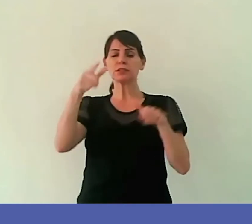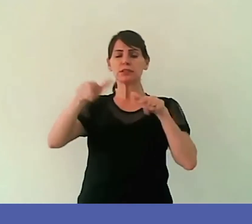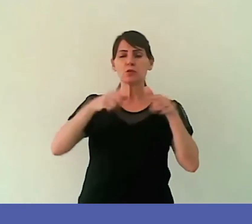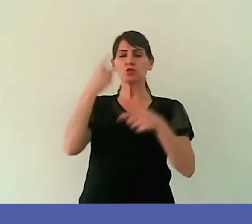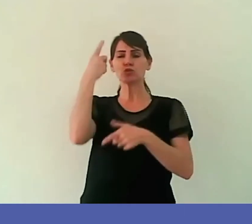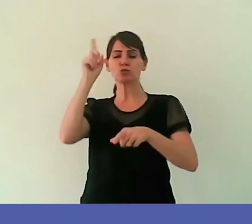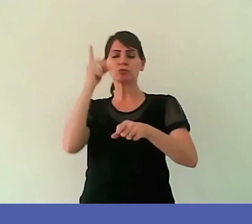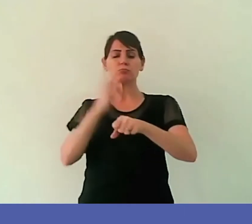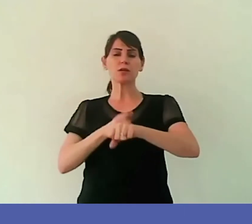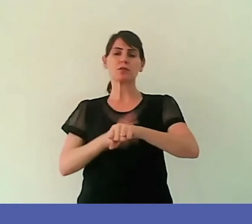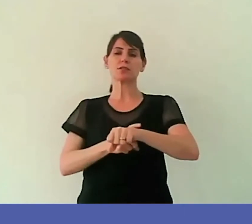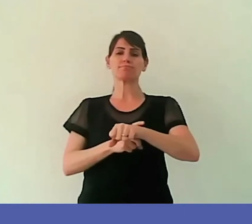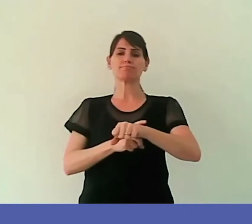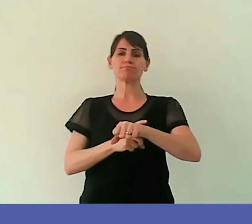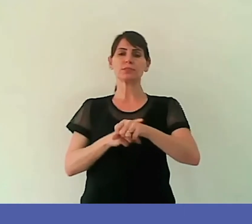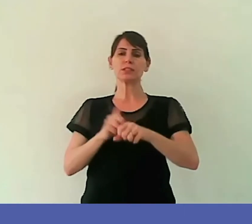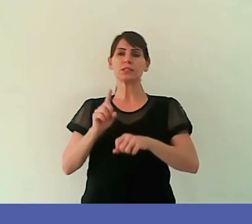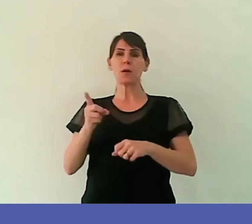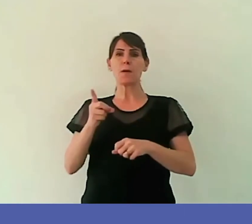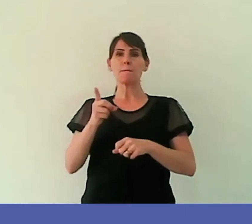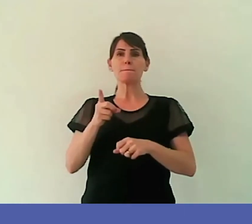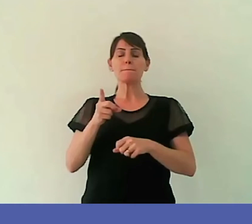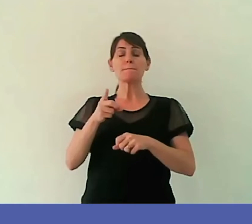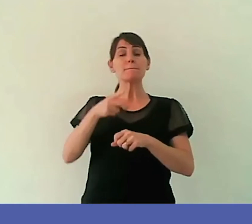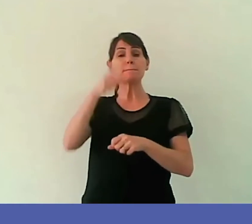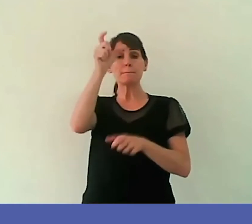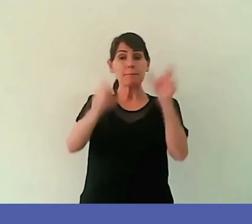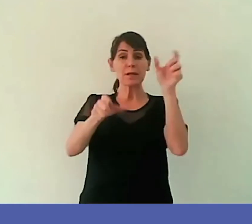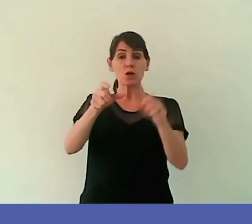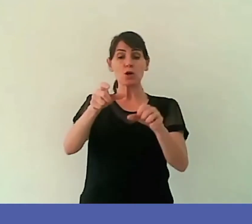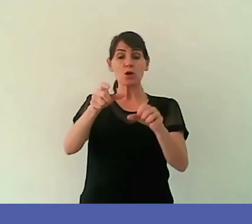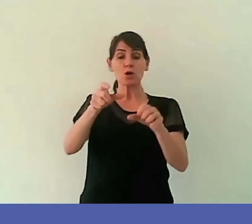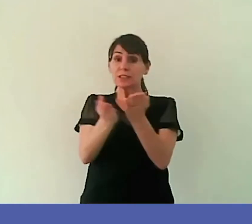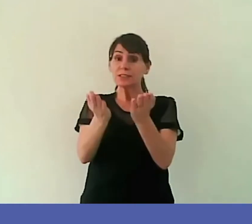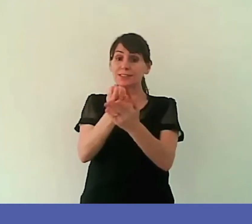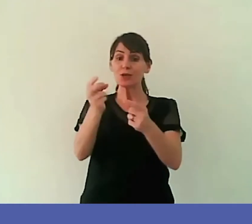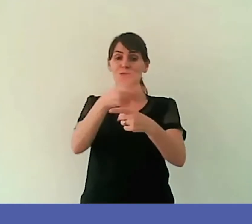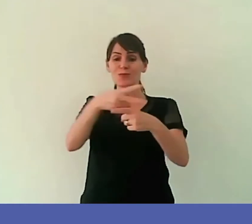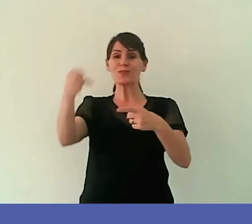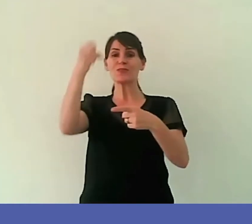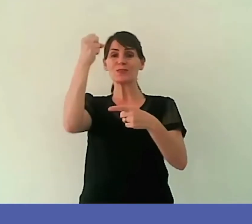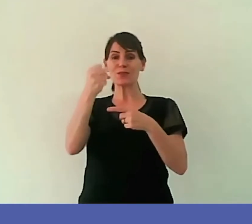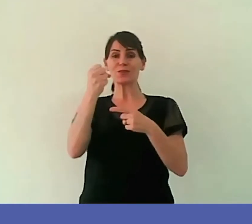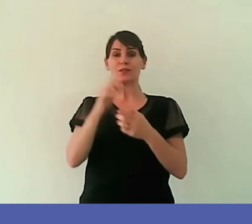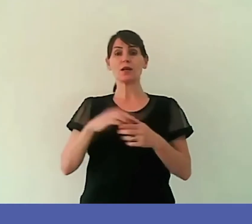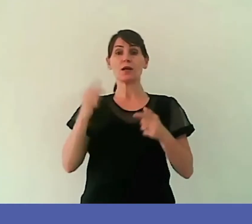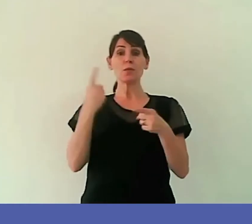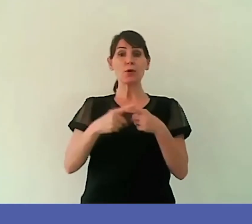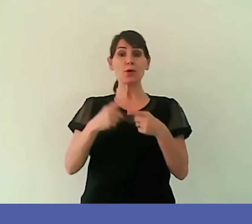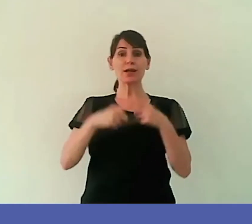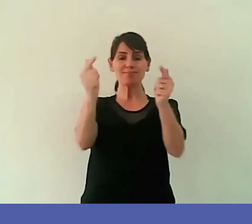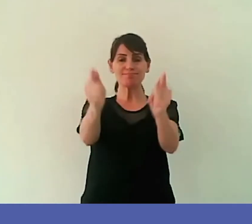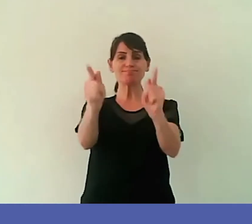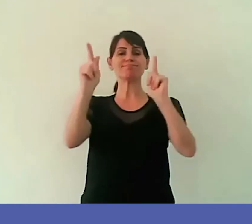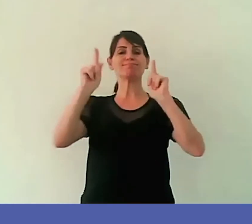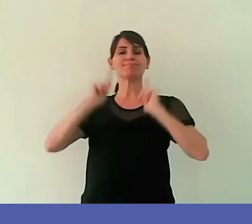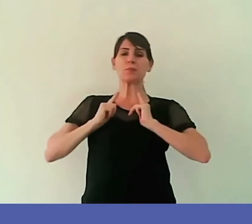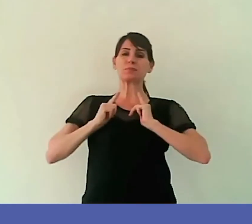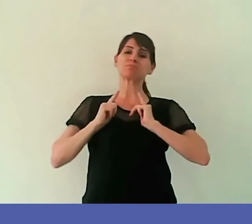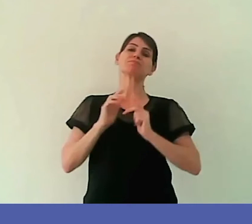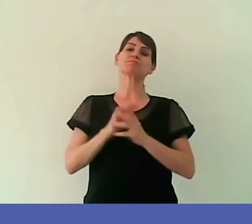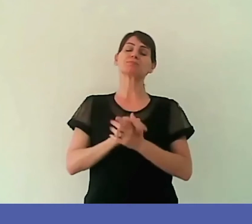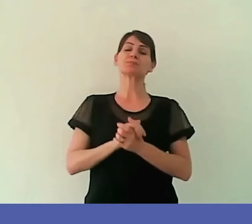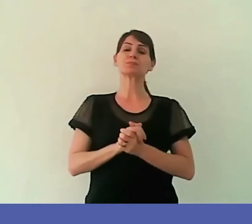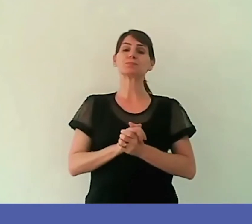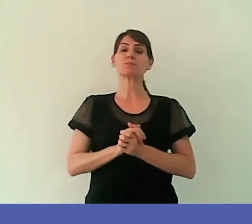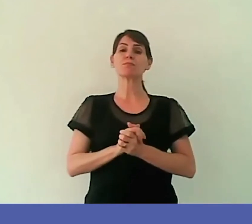vencedores. Porque os trabalhadores da última hora receberão recompensa, galardão. Irmãos, isso são para os vencedores. Então vou ler uma nota, né,